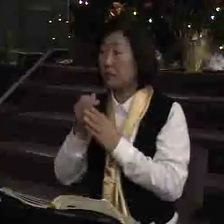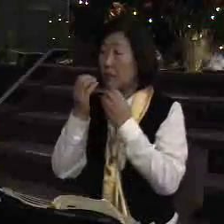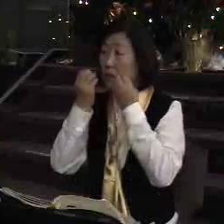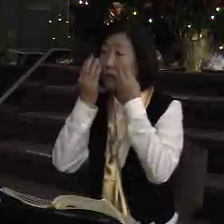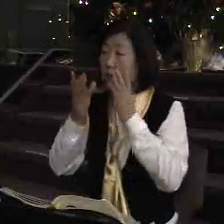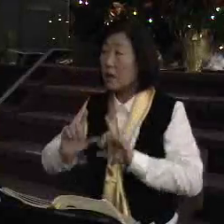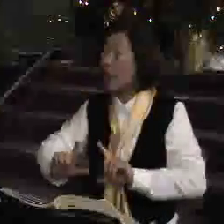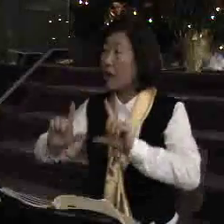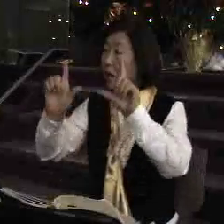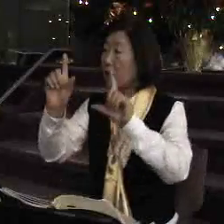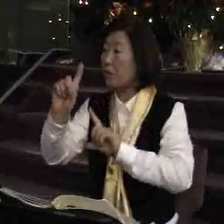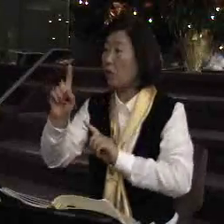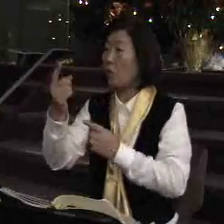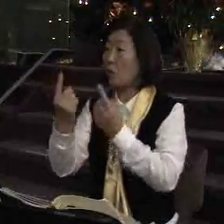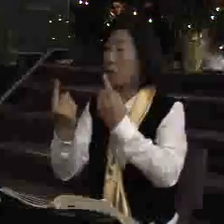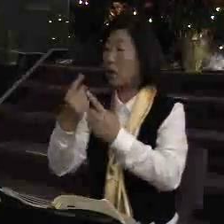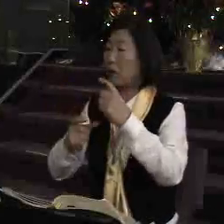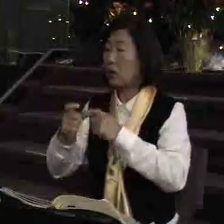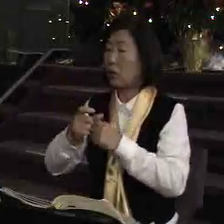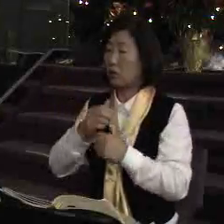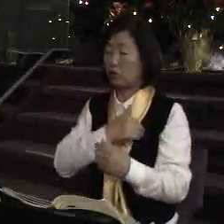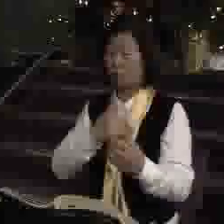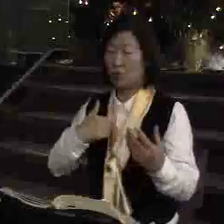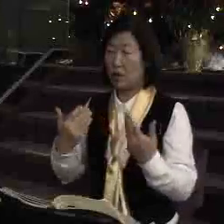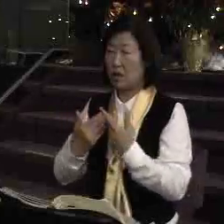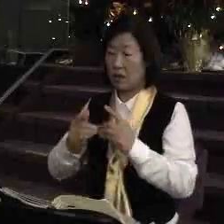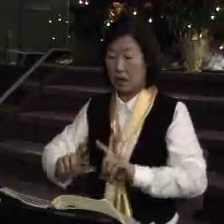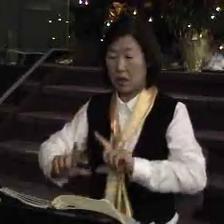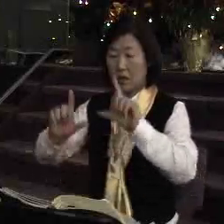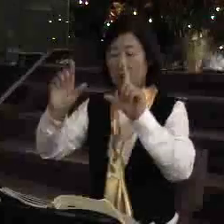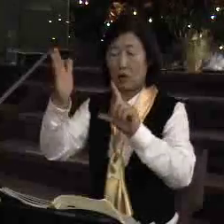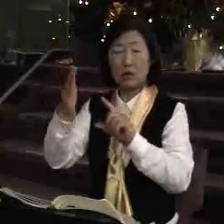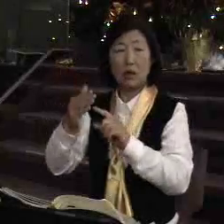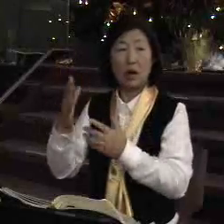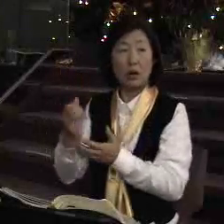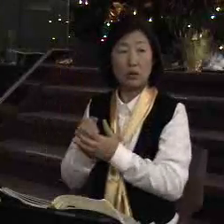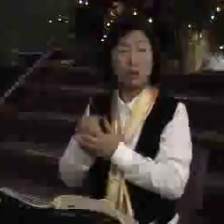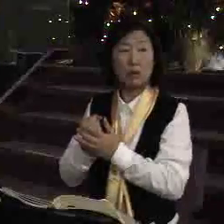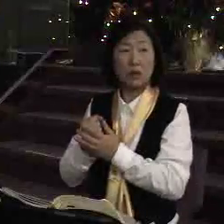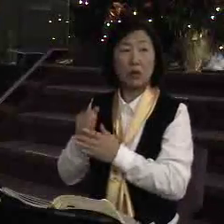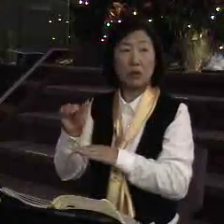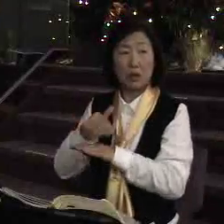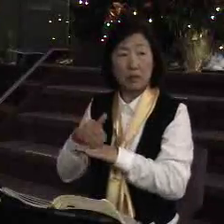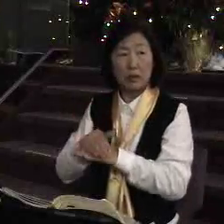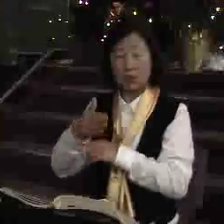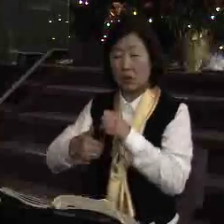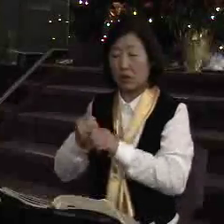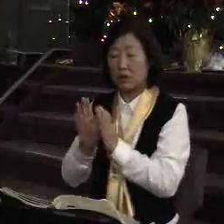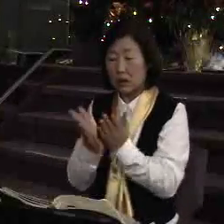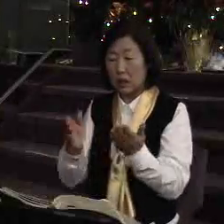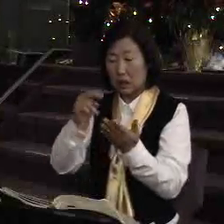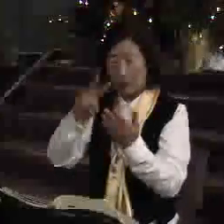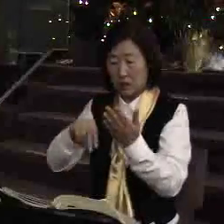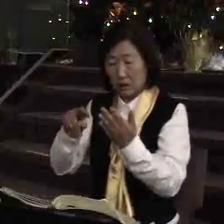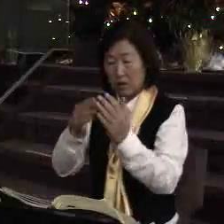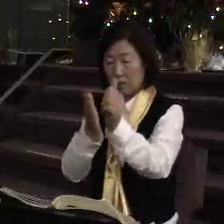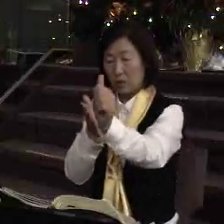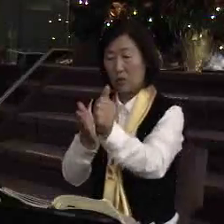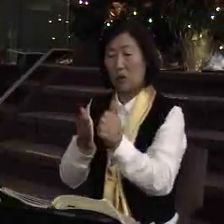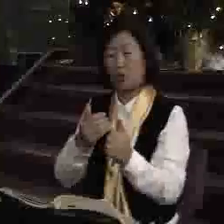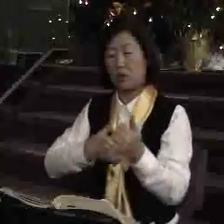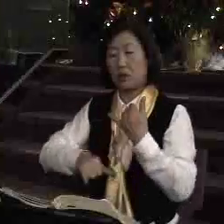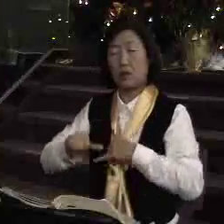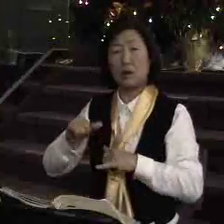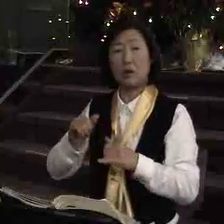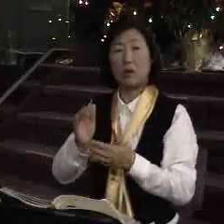새해는 무엇보다도 하나님 말씀으로 충만한 한 해가 되기를 바랍니다. 가지고 다니시면서 성경 읽으시기를 바라고요. 우리 자녀들에게도 나눠줄 수